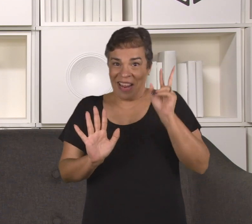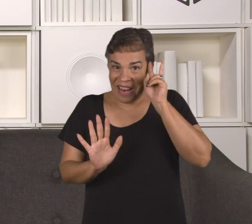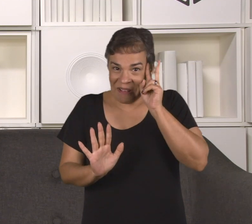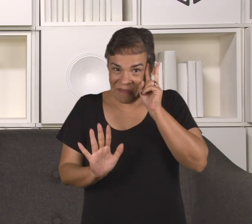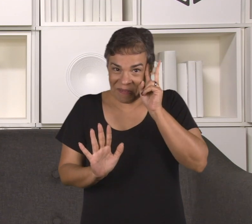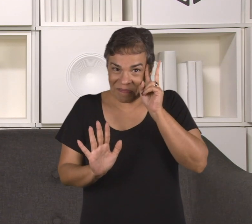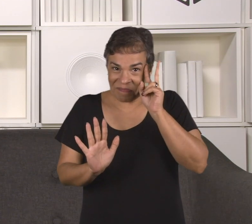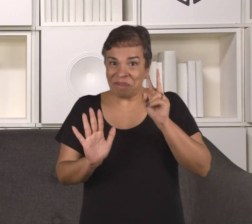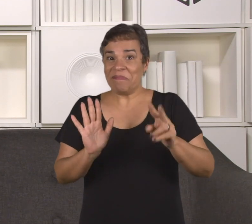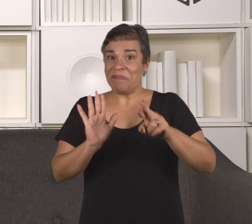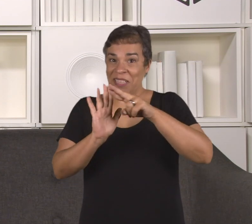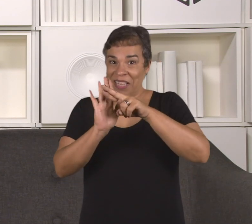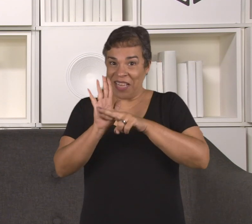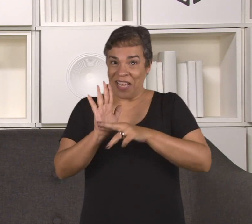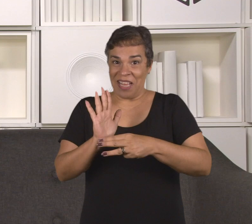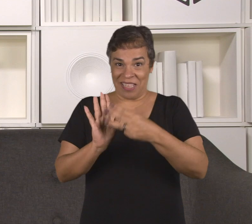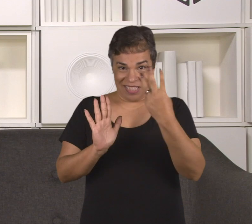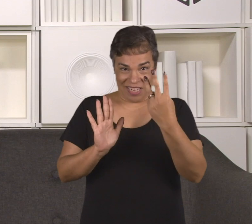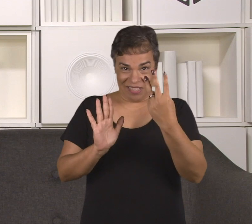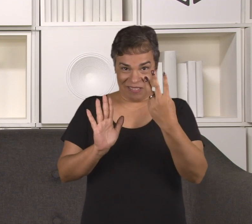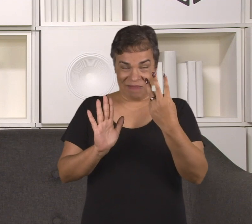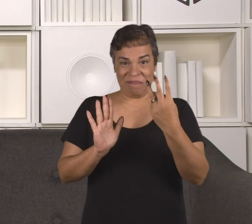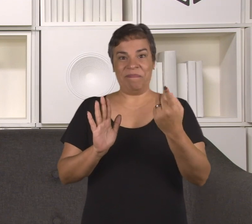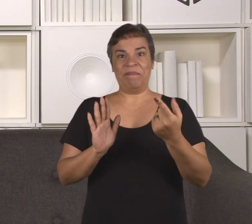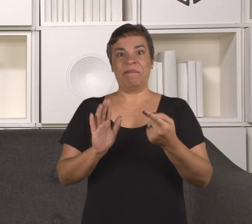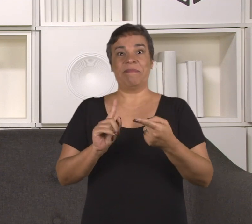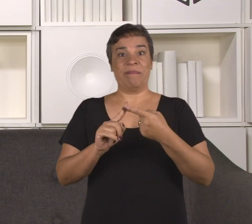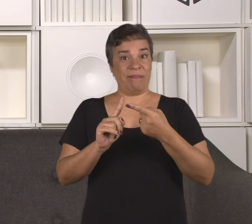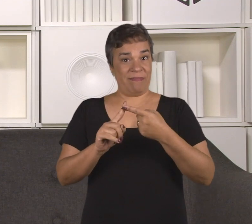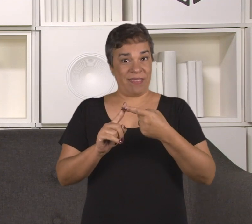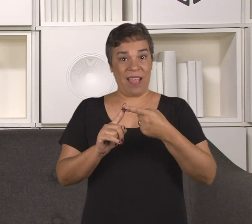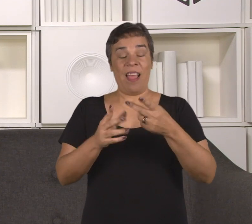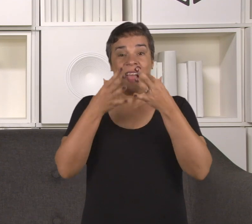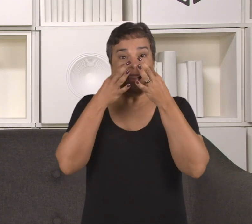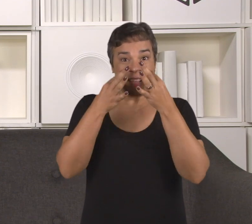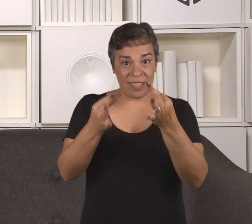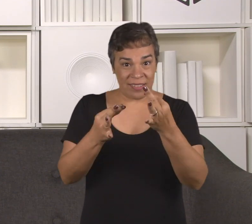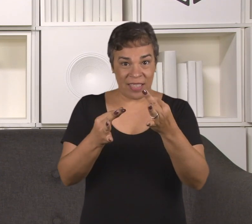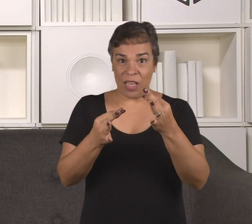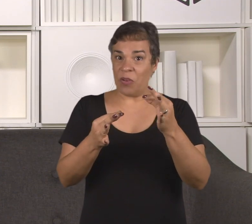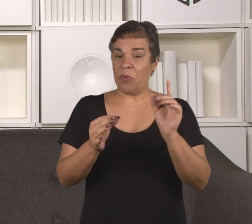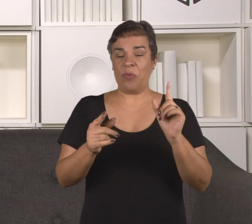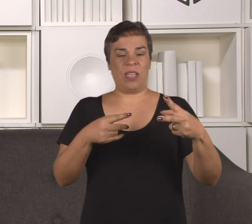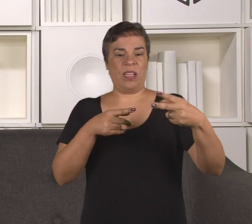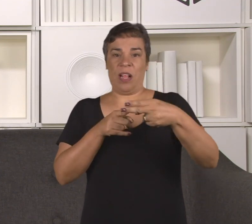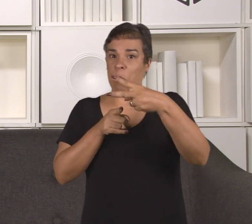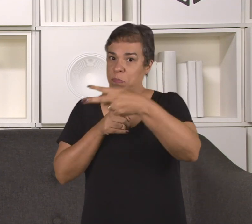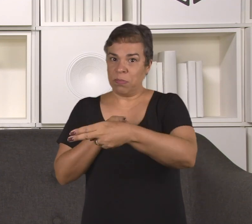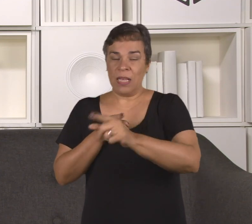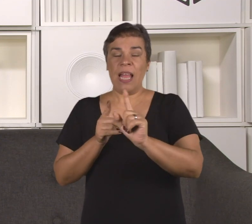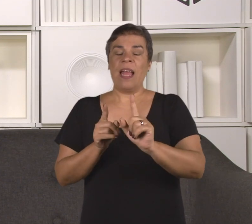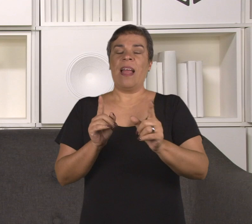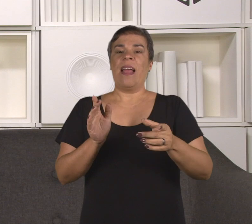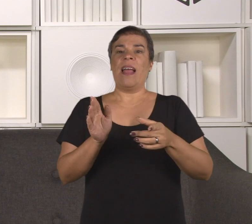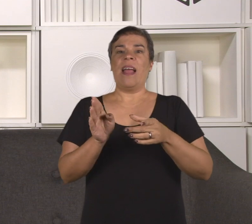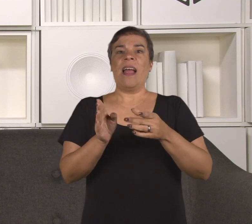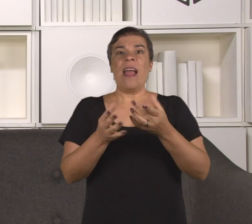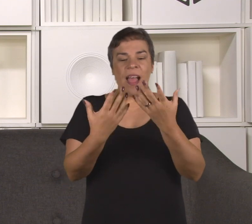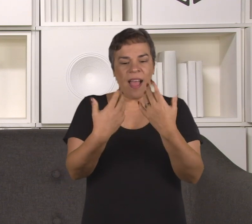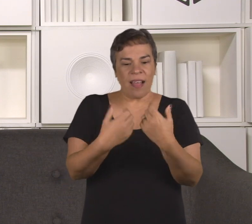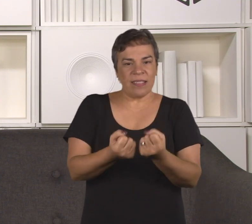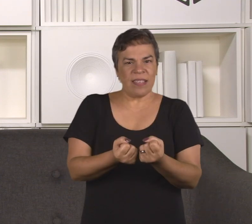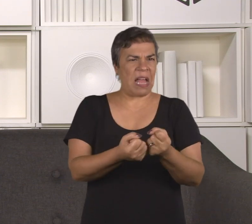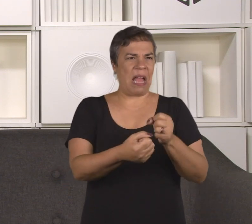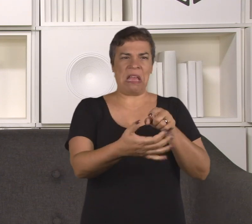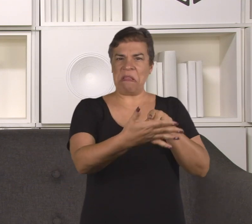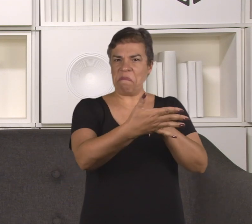3 regras de uma boa roda de conversa: escutar sem interromper, acolher sem julgar e partilhar sem